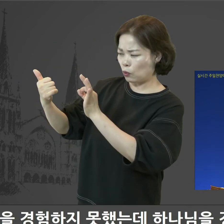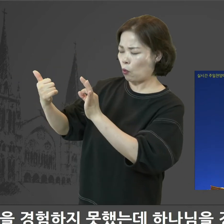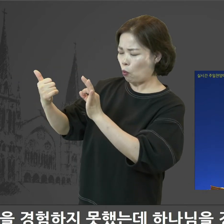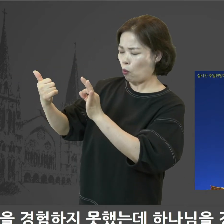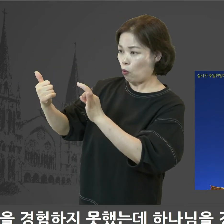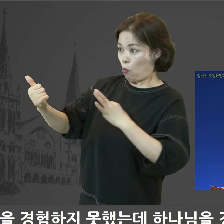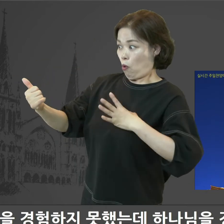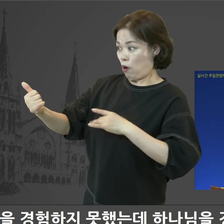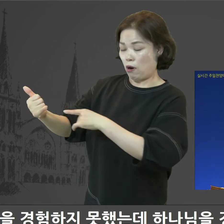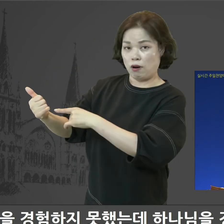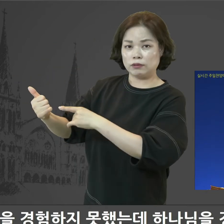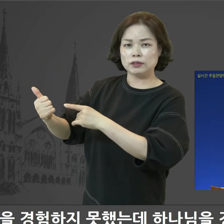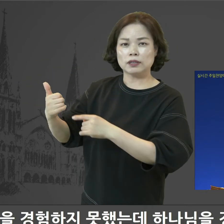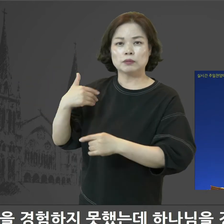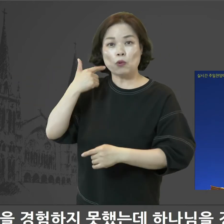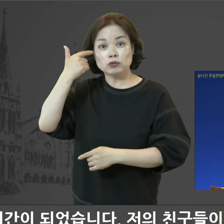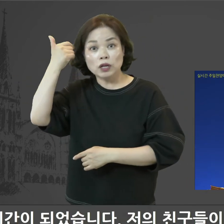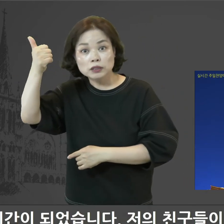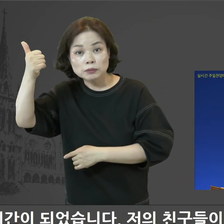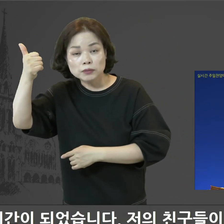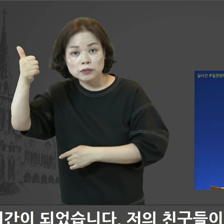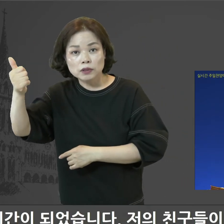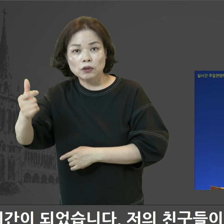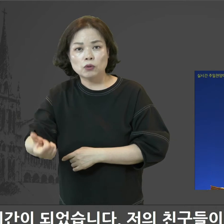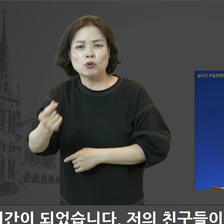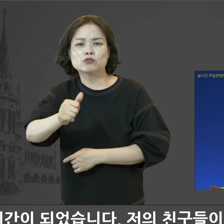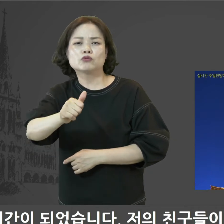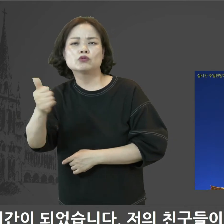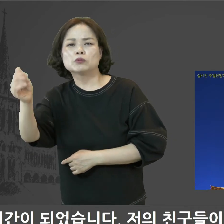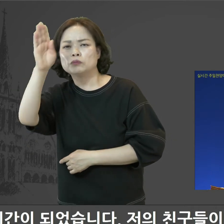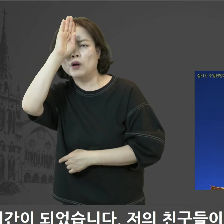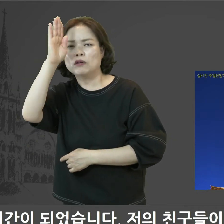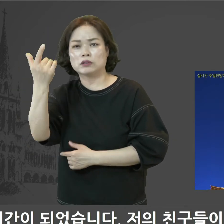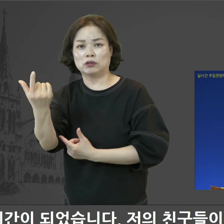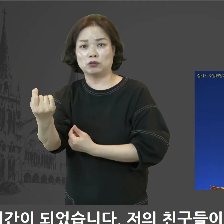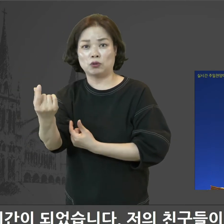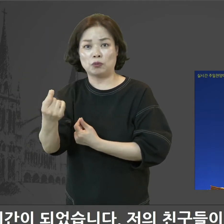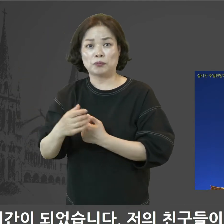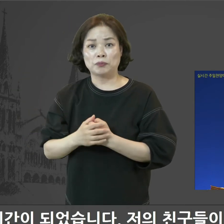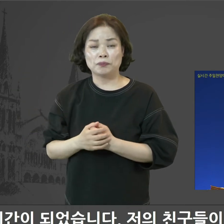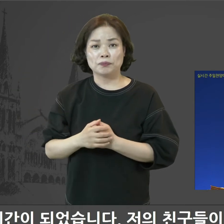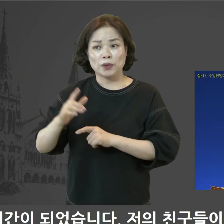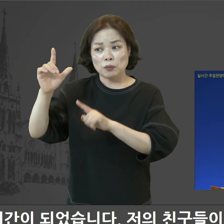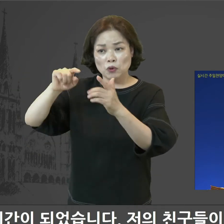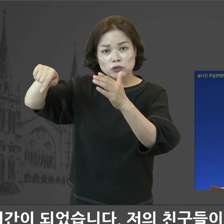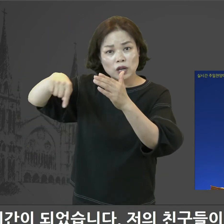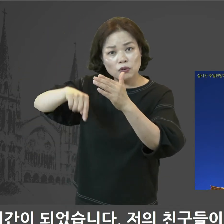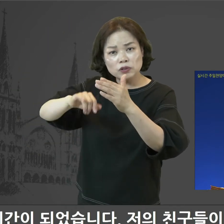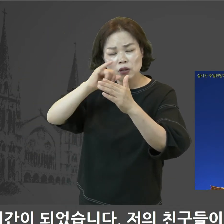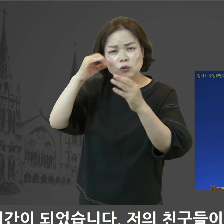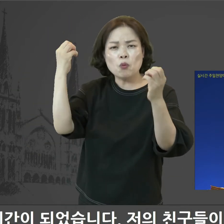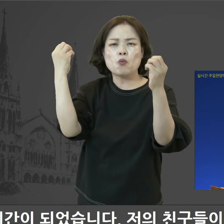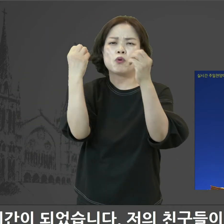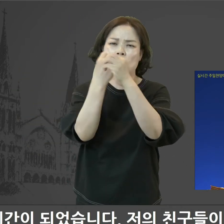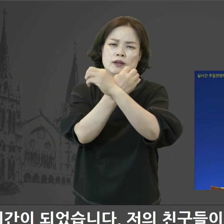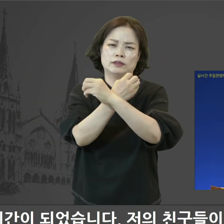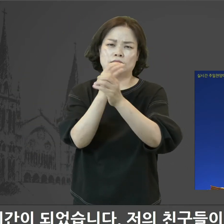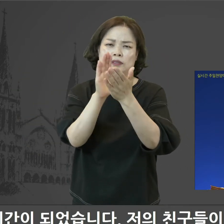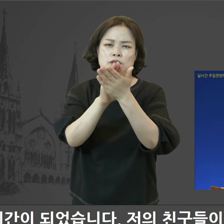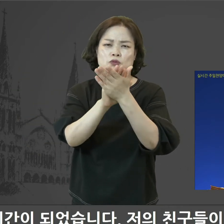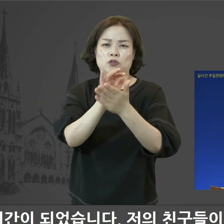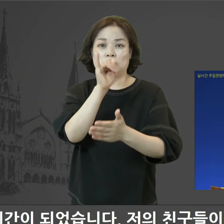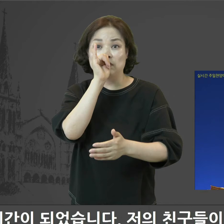놀랐었습니다. 심지어는 제가 곧 죽을 병에 걸린 사람처럼 그러한 모습 가운데 있다라고 오해하는